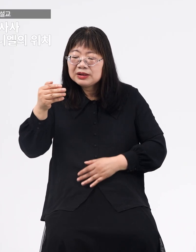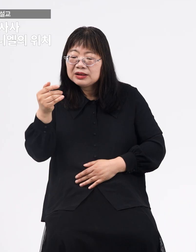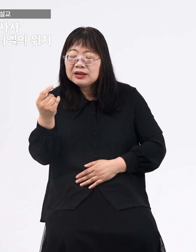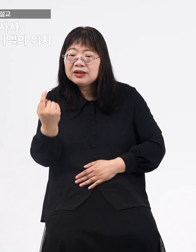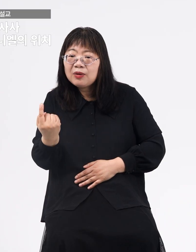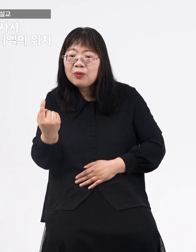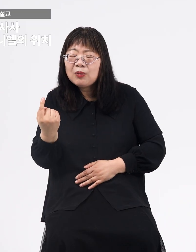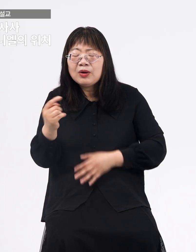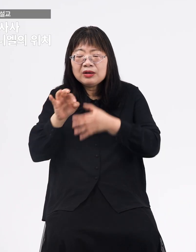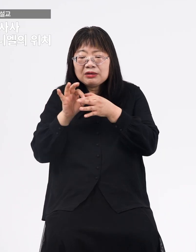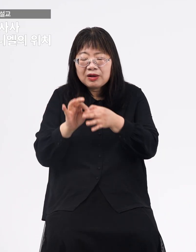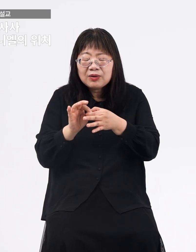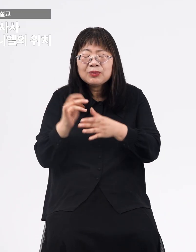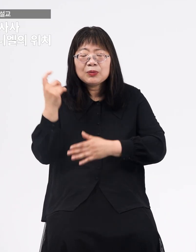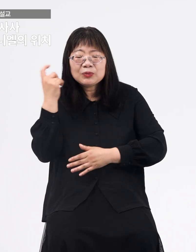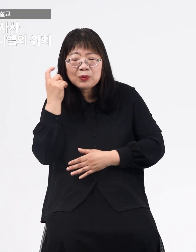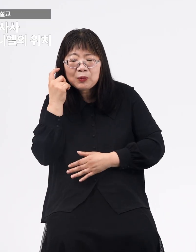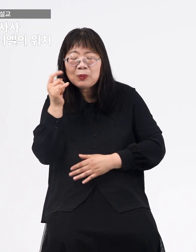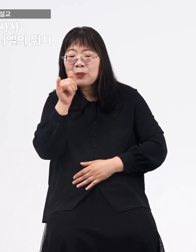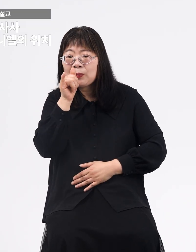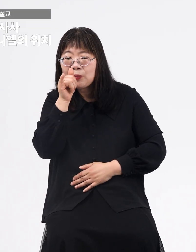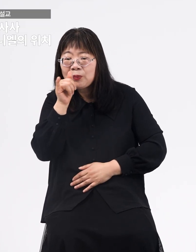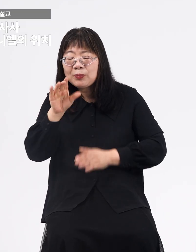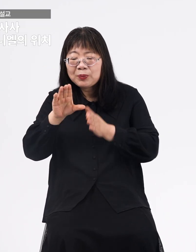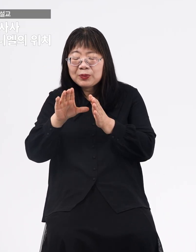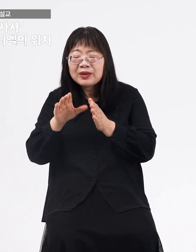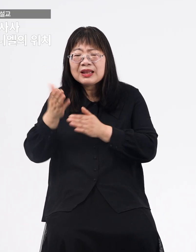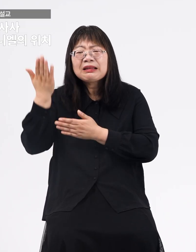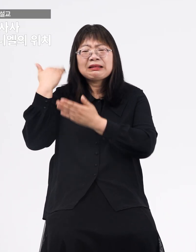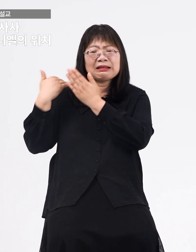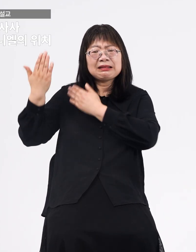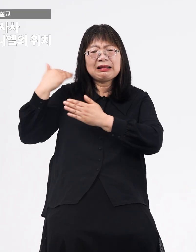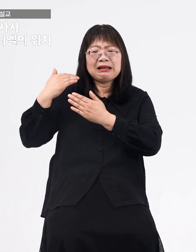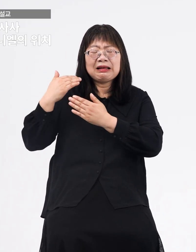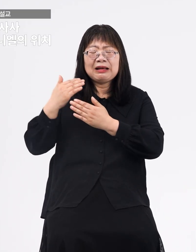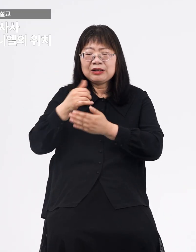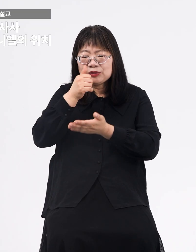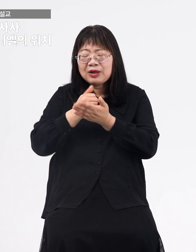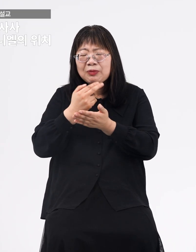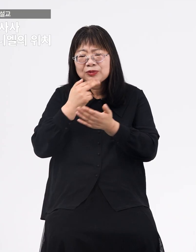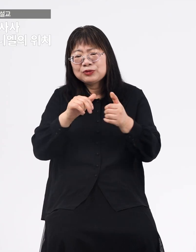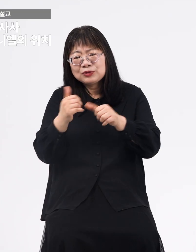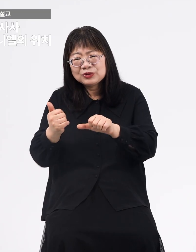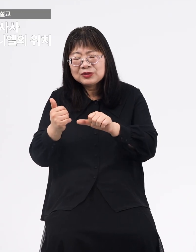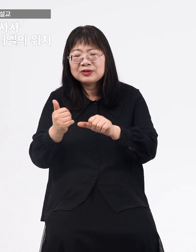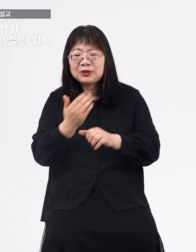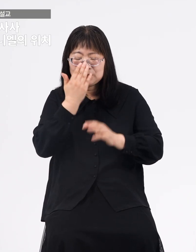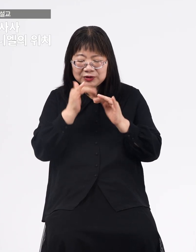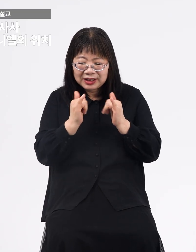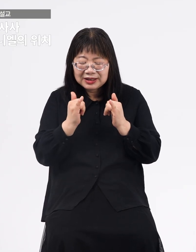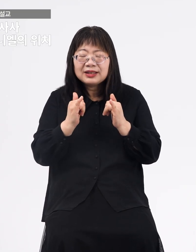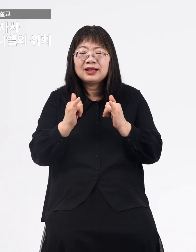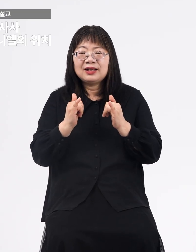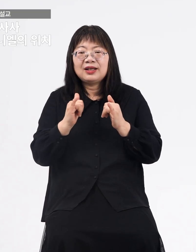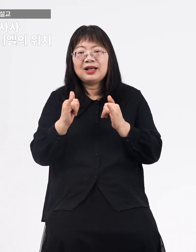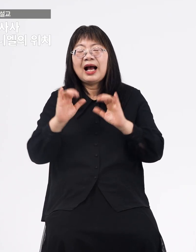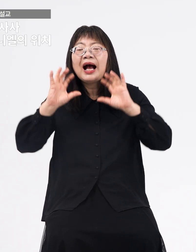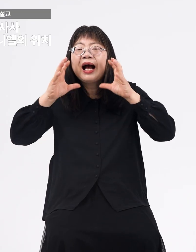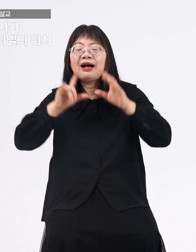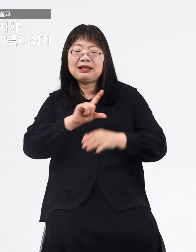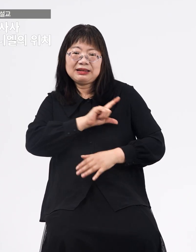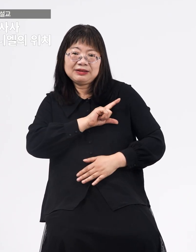김일호, 이 계속 들려요. 그때 죽어간 아이들의 이름이에요. 그리고 들어가면